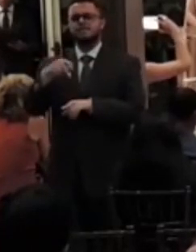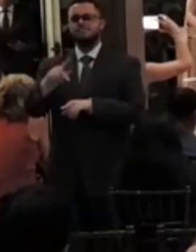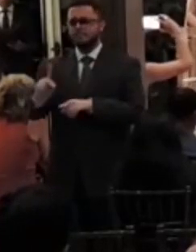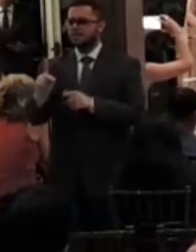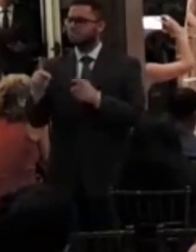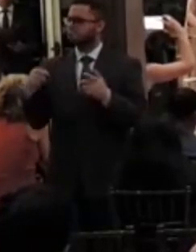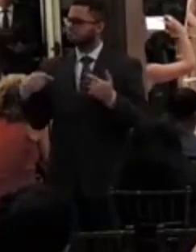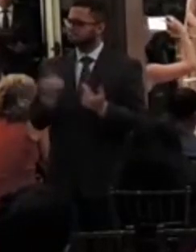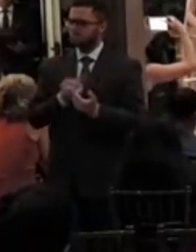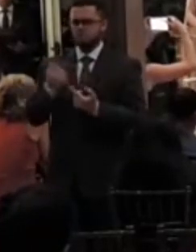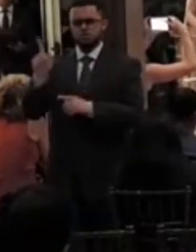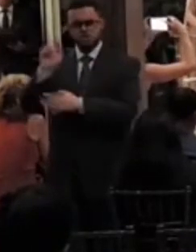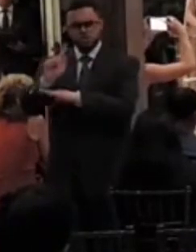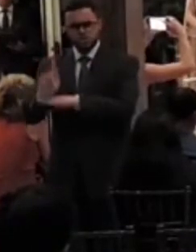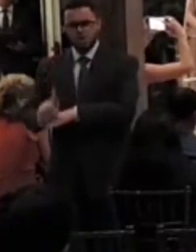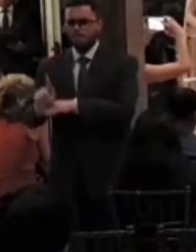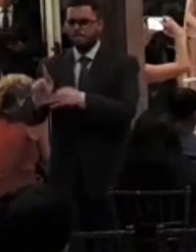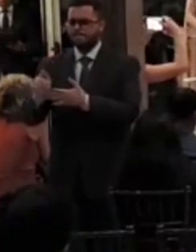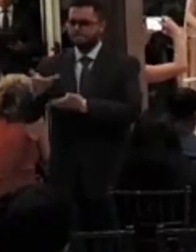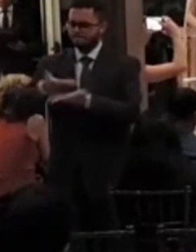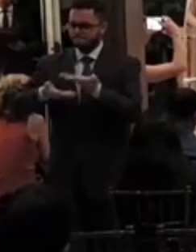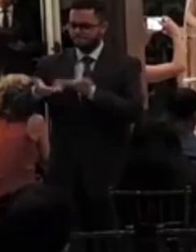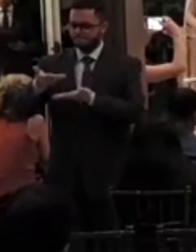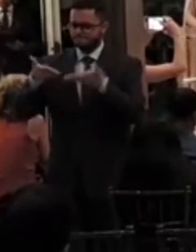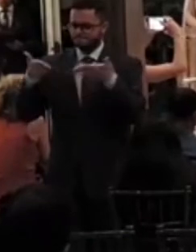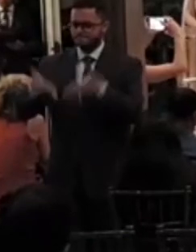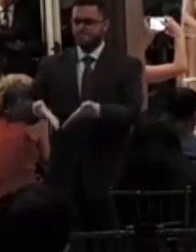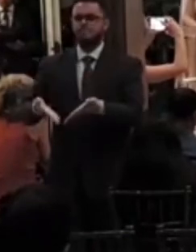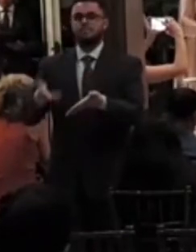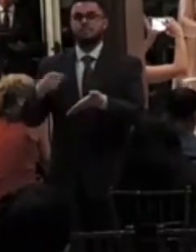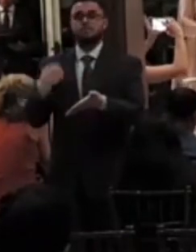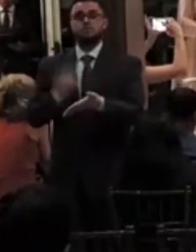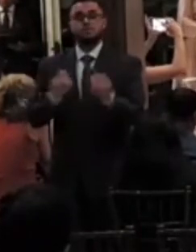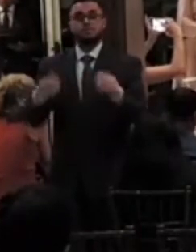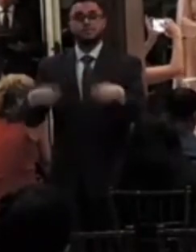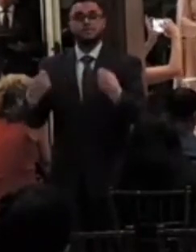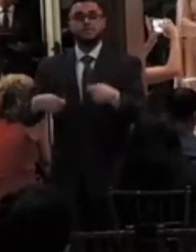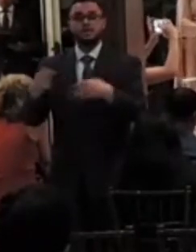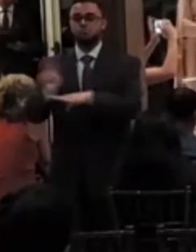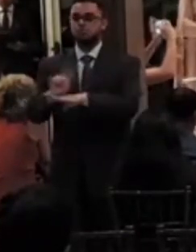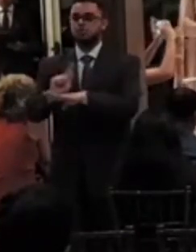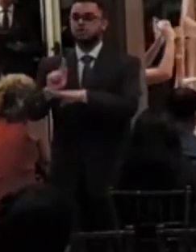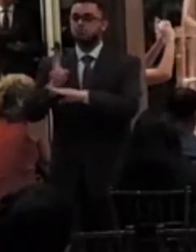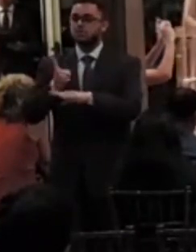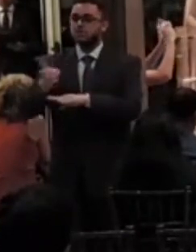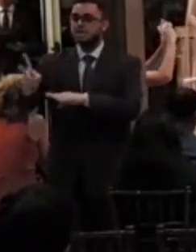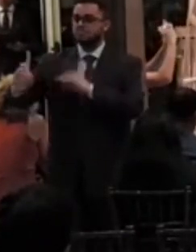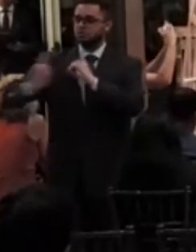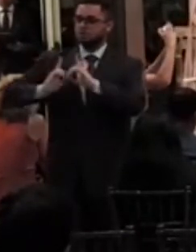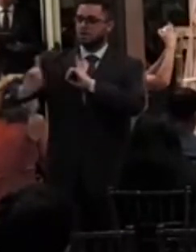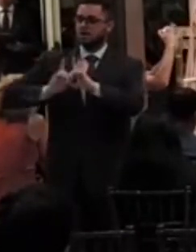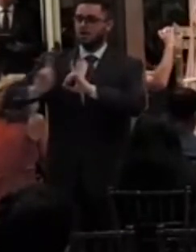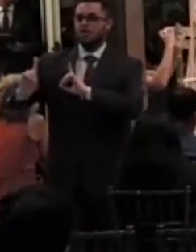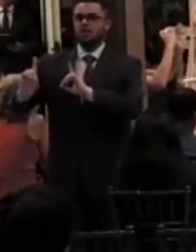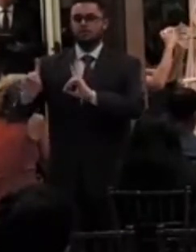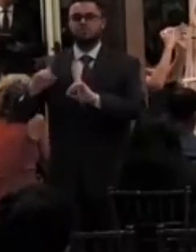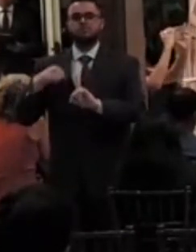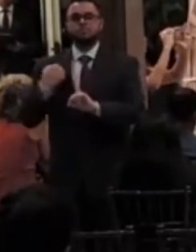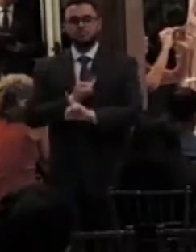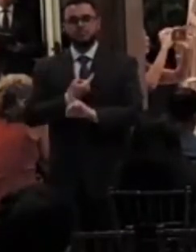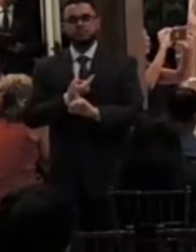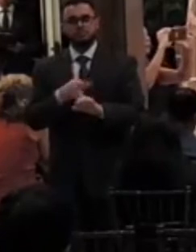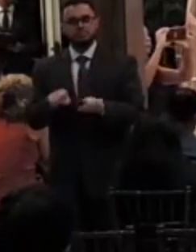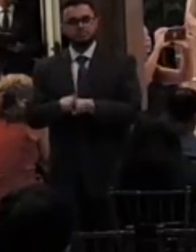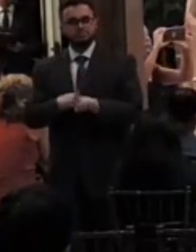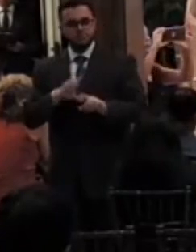gestões participativas, fazemos questão disso. Precisamos ser gestões sempre dialogadas. Ousamos defender os